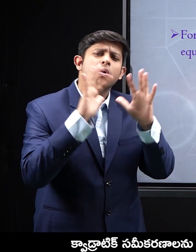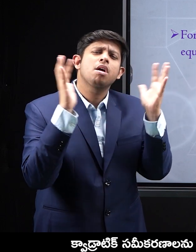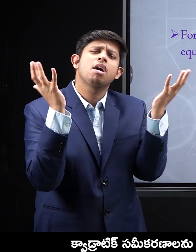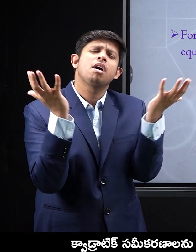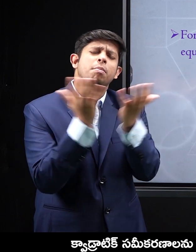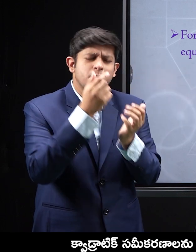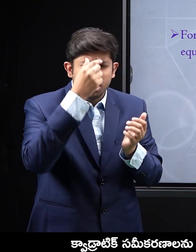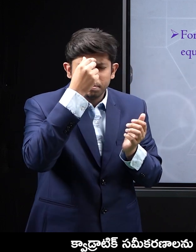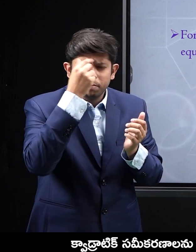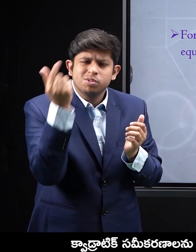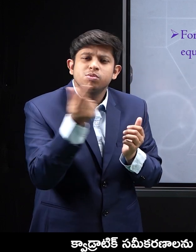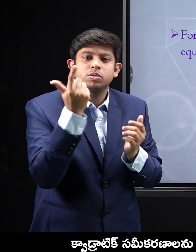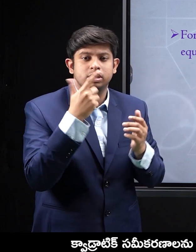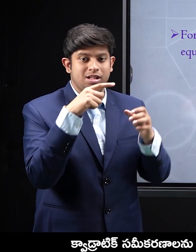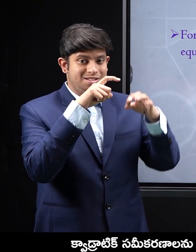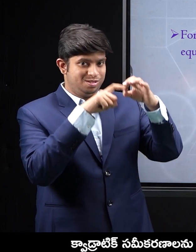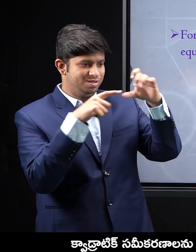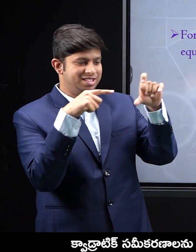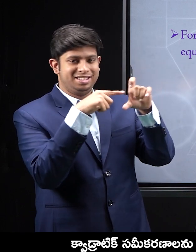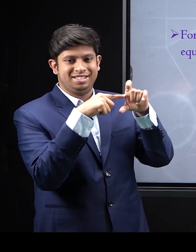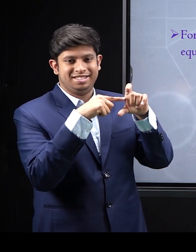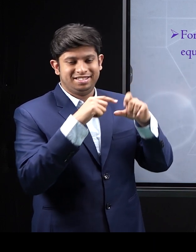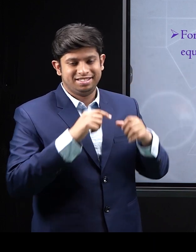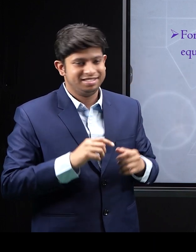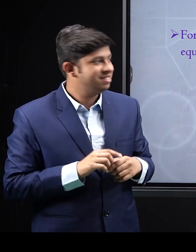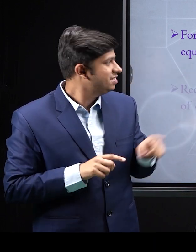ప్రపంచ సమస్యలను రూపొందించండి మరియు పరిష్కరించండి.